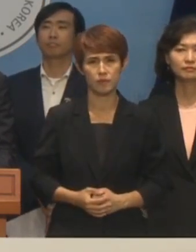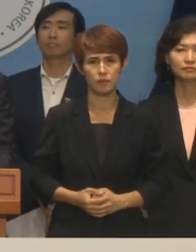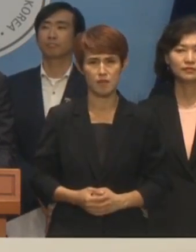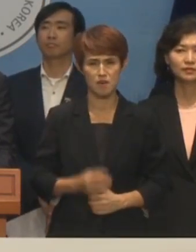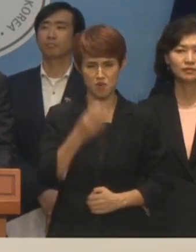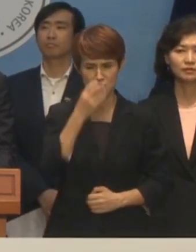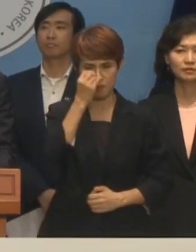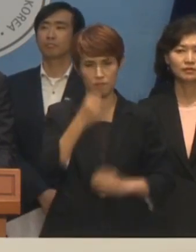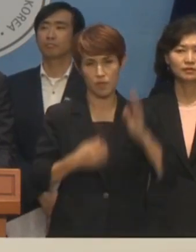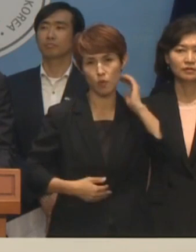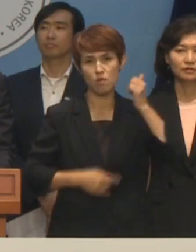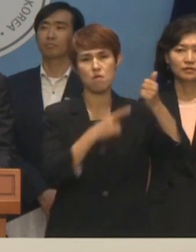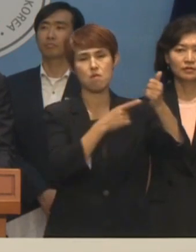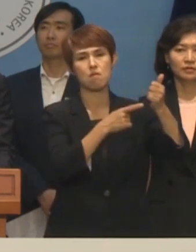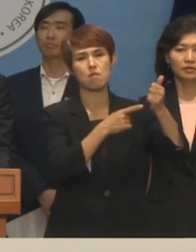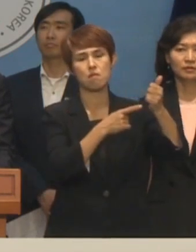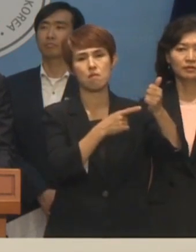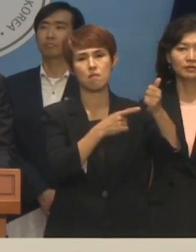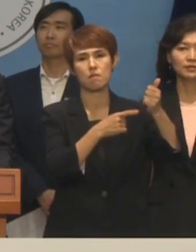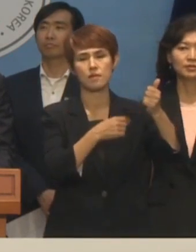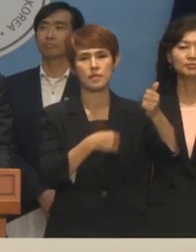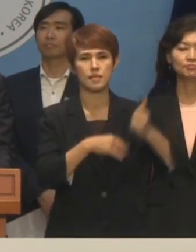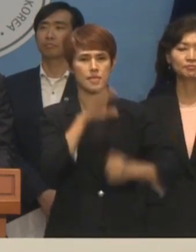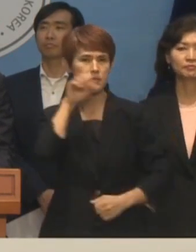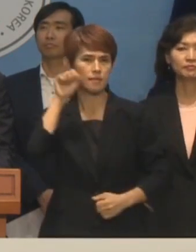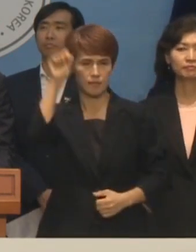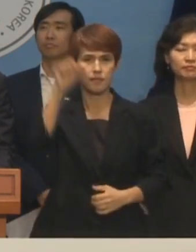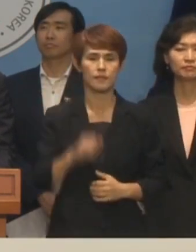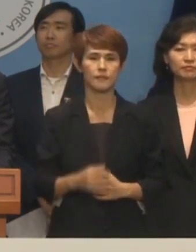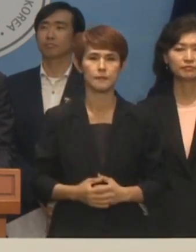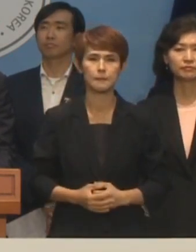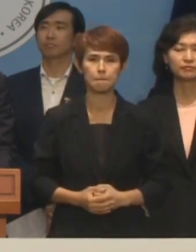오만한 윤석열 대통령의 민심 역행을 규탄합니다.